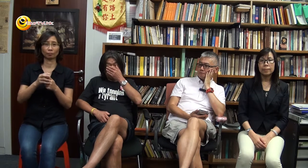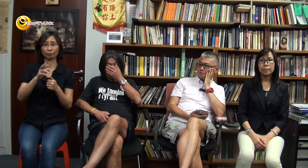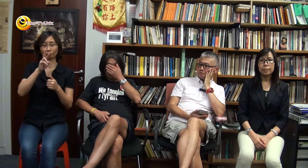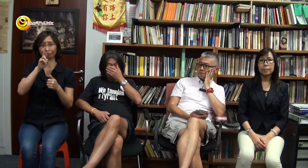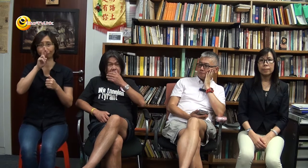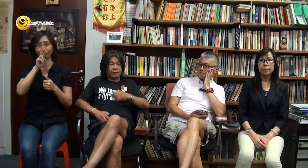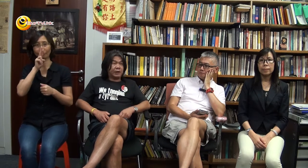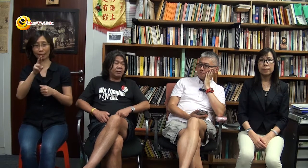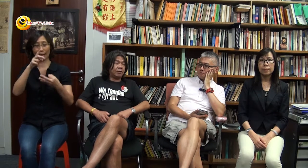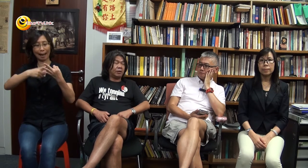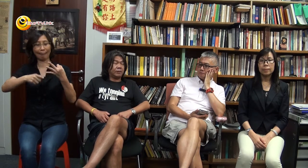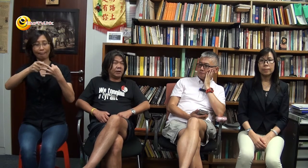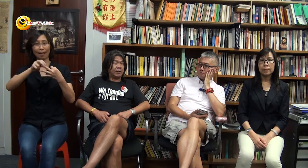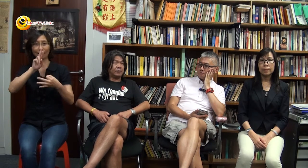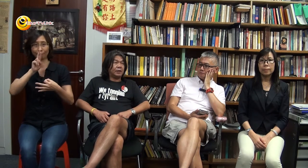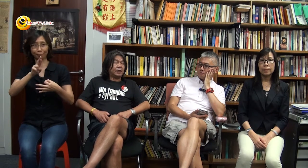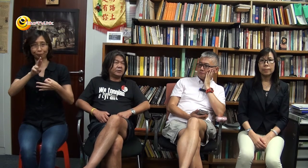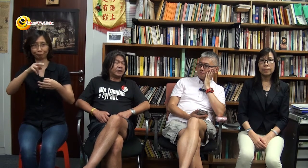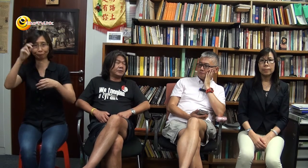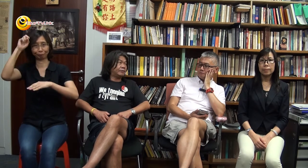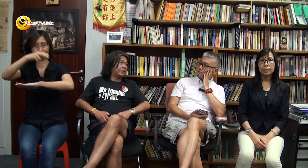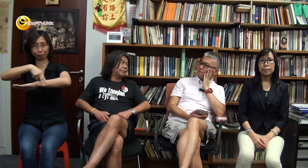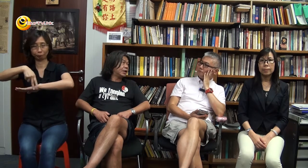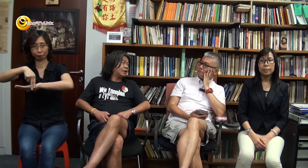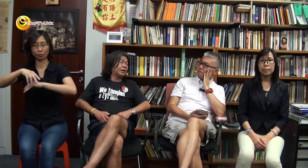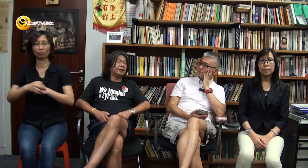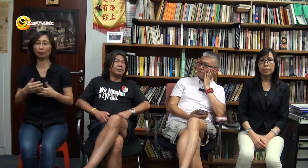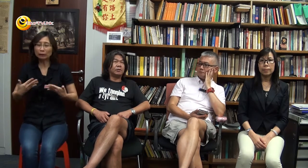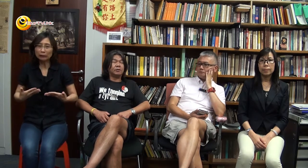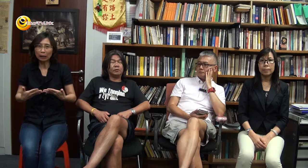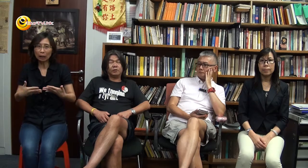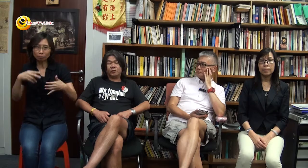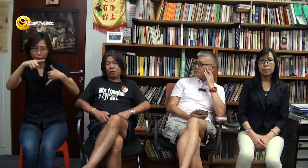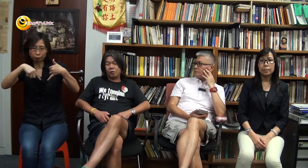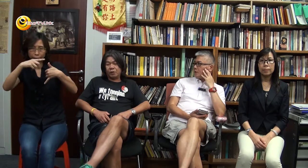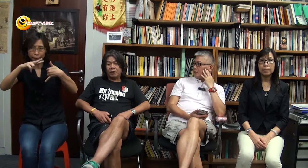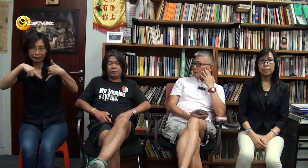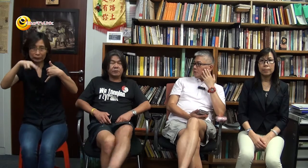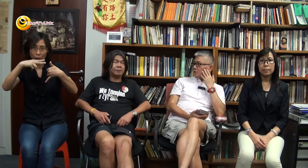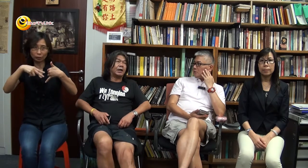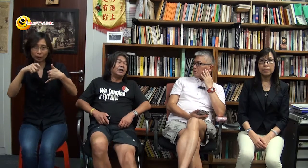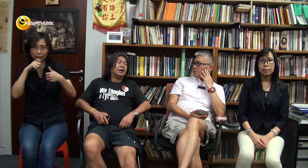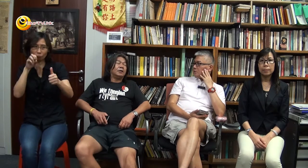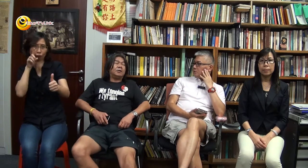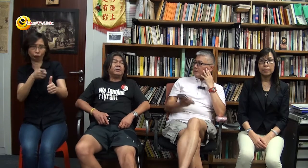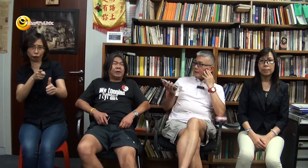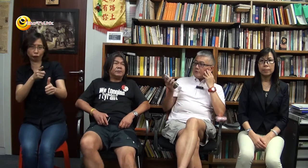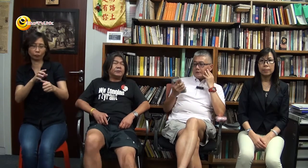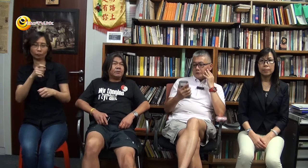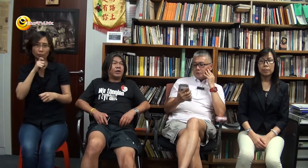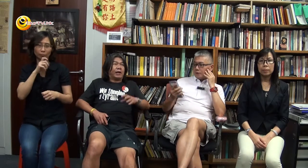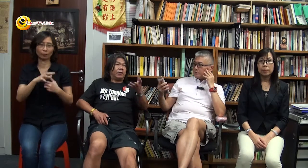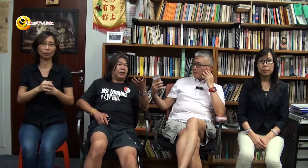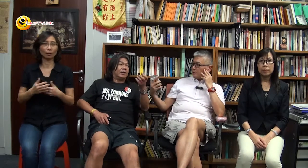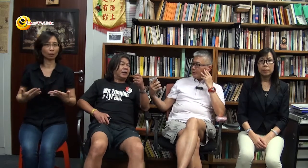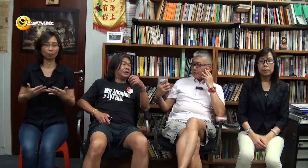法移交呢個即係司法去審查啦，要告佢啊，要審查。 同埋有一樣